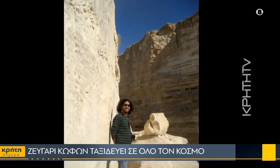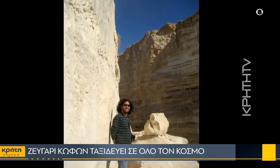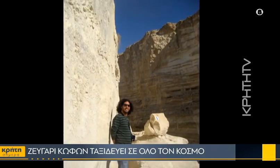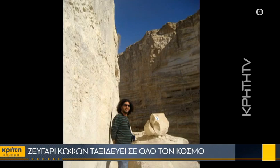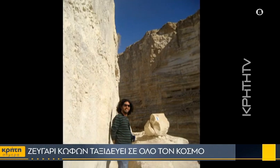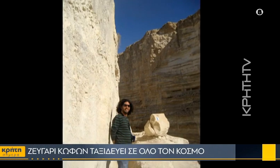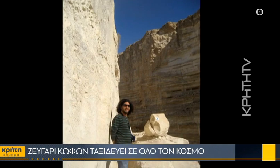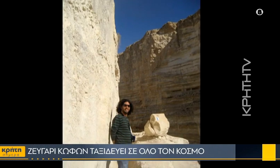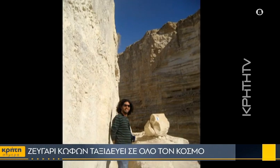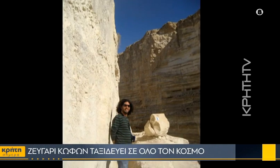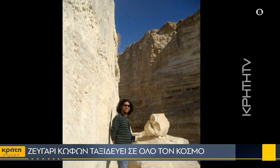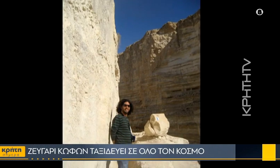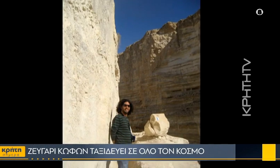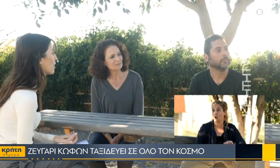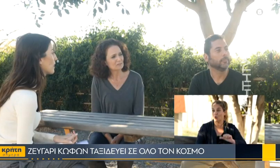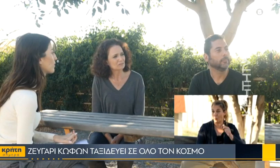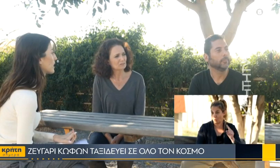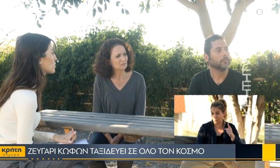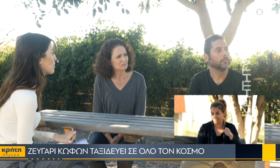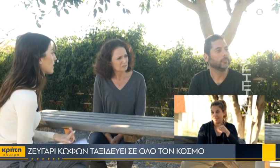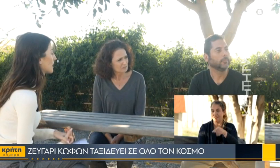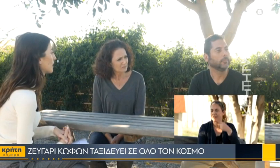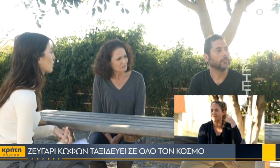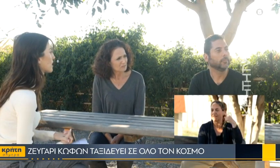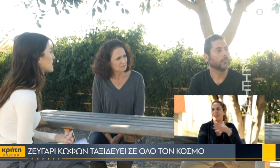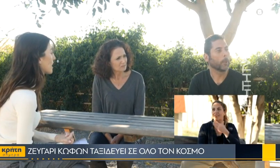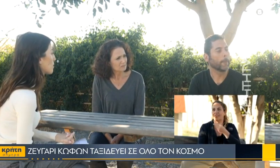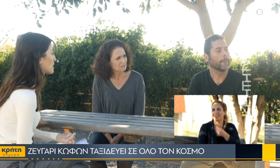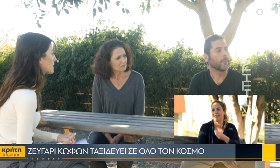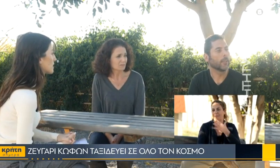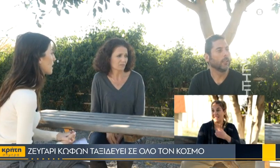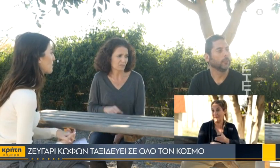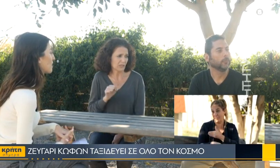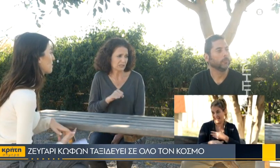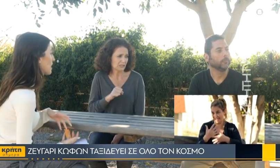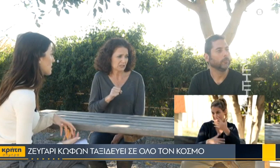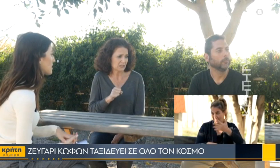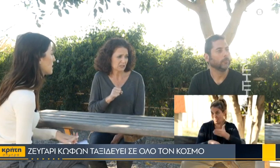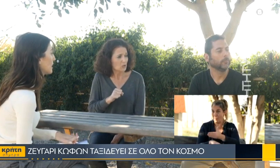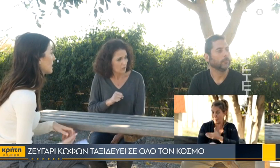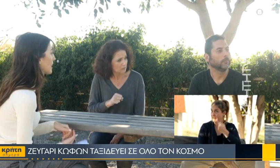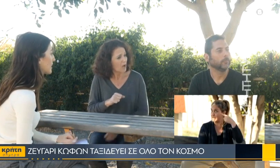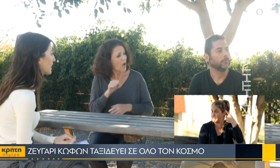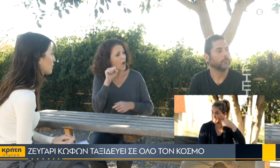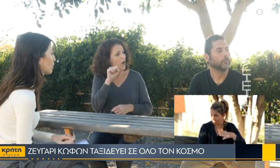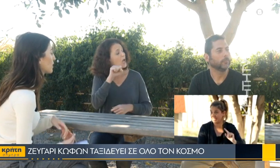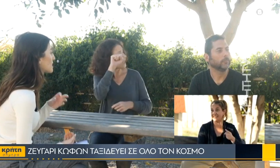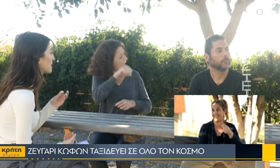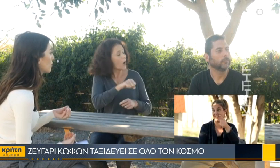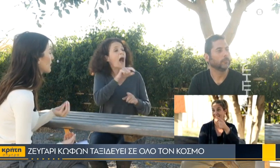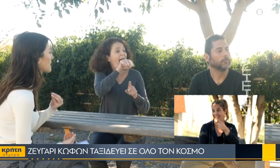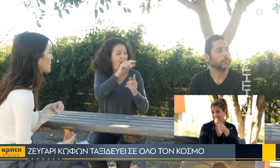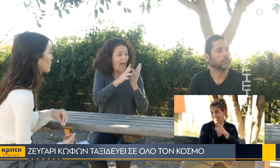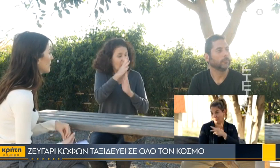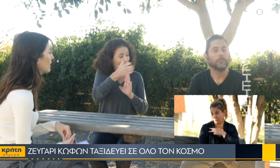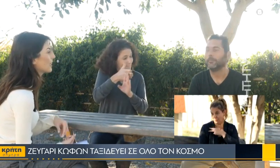Όλη αυτή η λαχτάρα του πρώτου ταξιδιού είχε προέλθει, φαντάζομαι, από αρκετά χρόνια σκέψης και επιθυμίας για κάτι τέτοιο, και